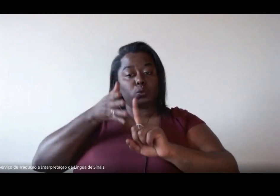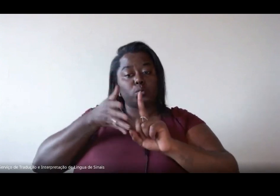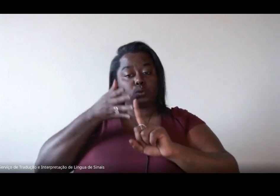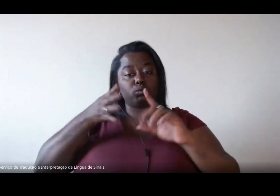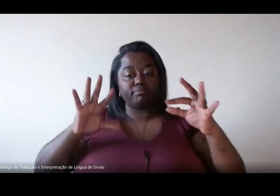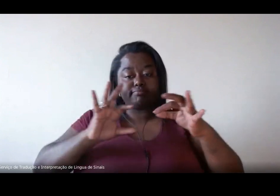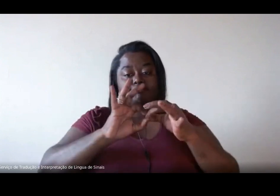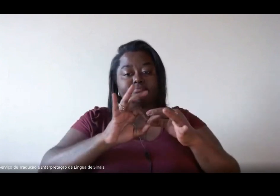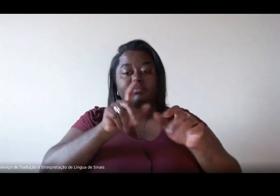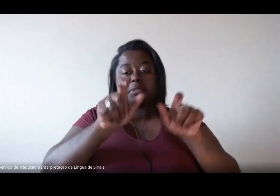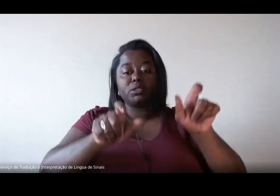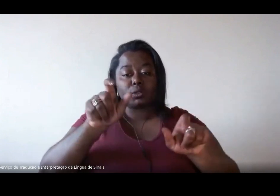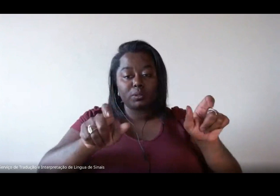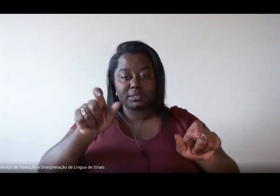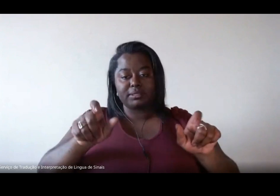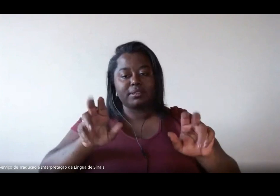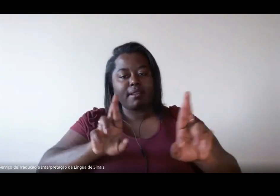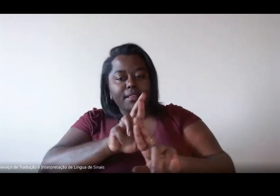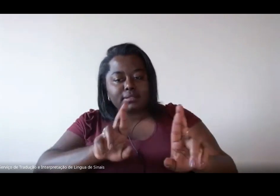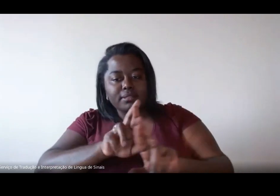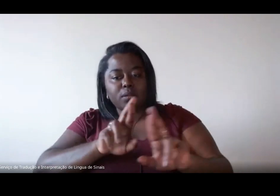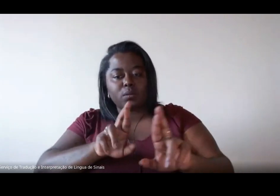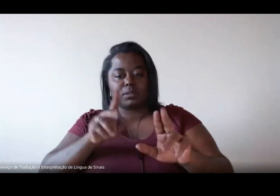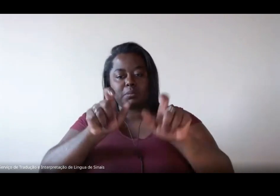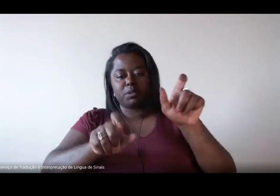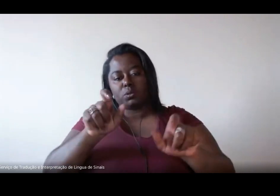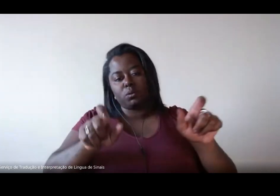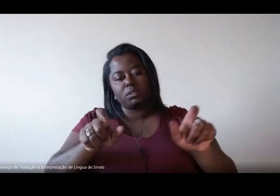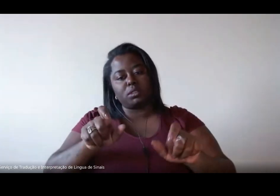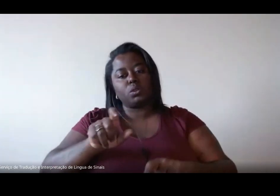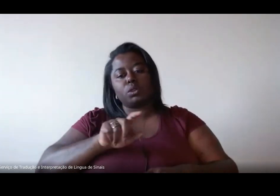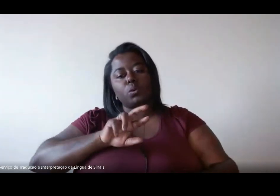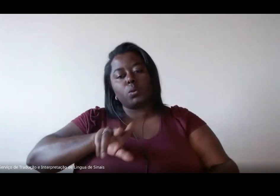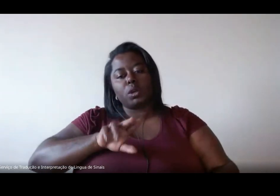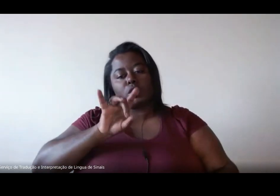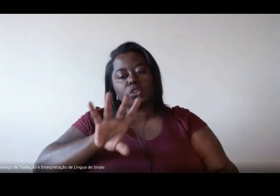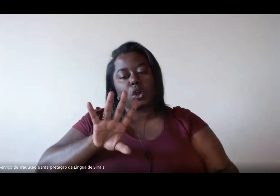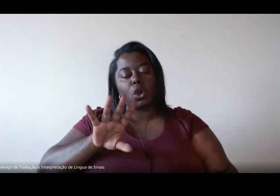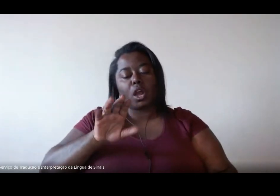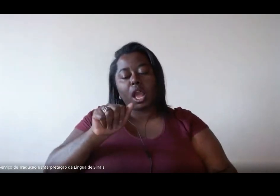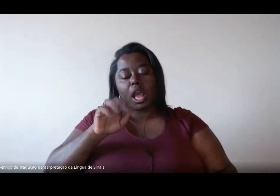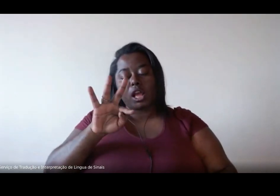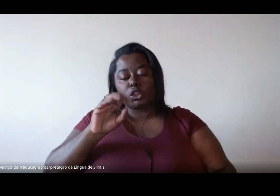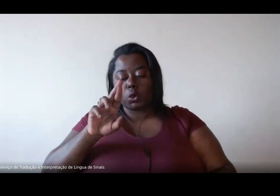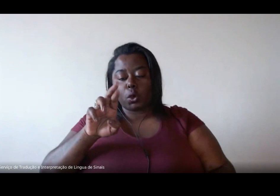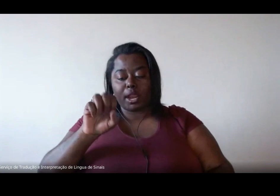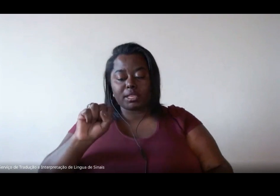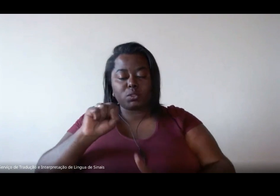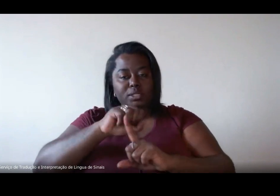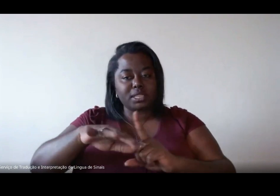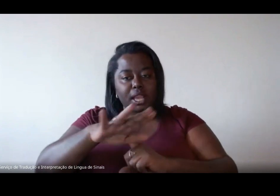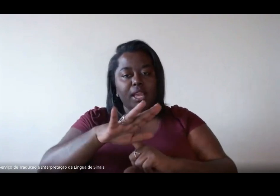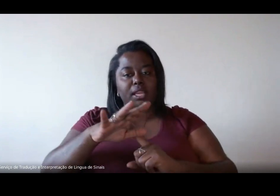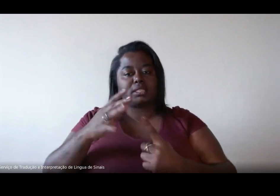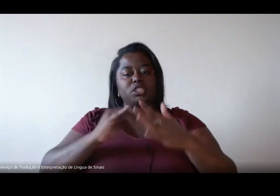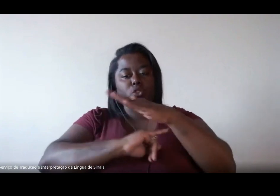pensar o discurso na sua relação com as pessoas, né? Não só com atores sociais, com atores